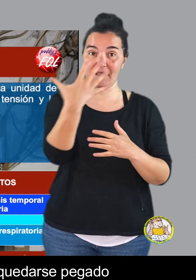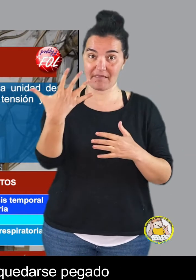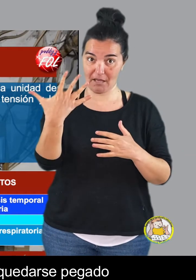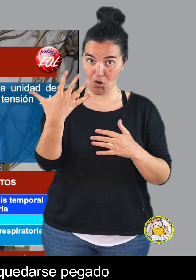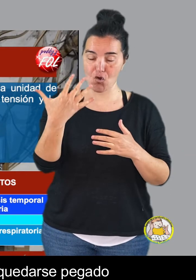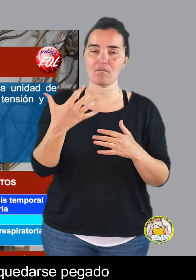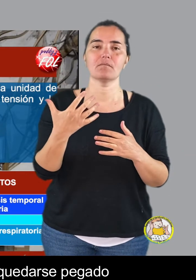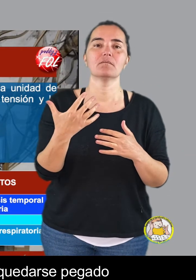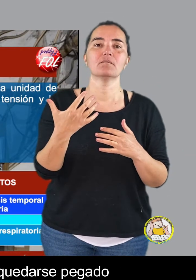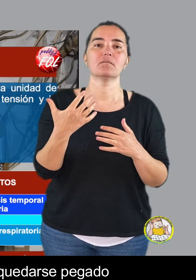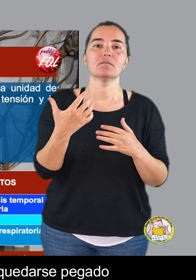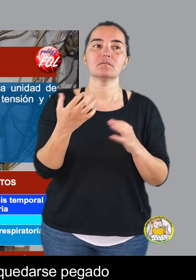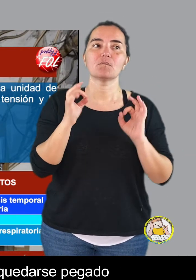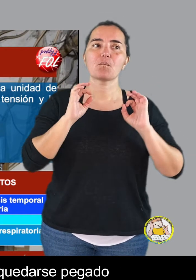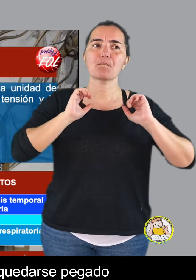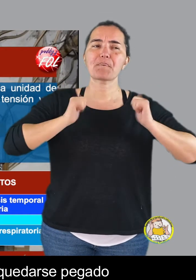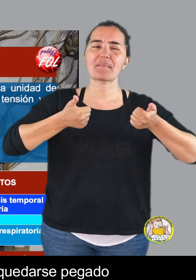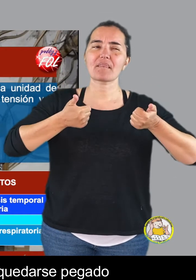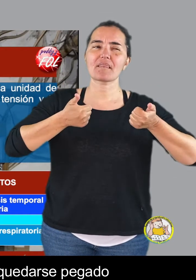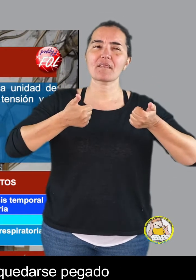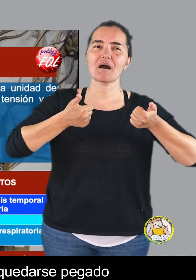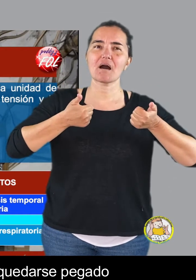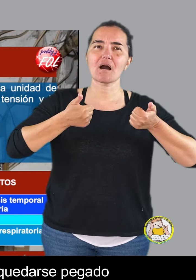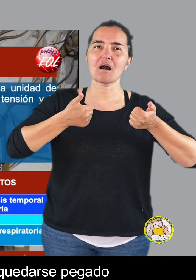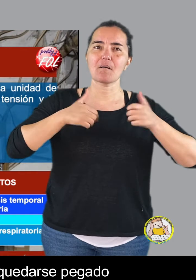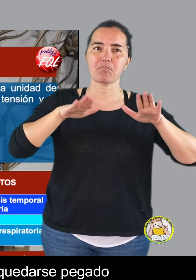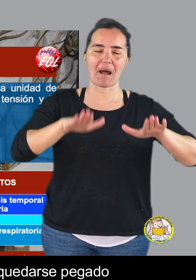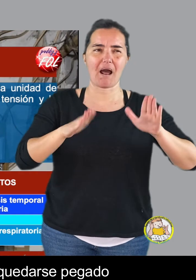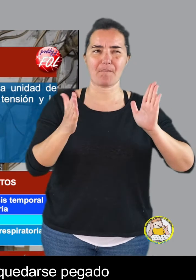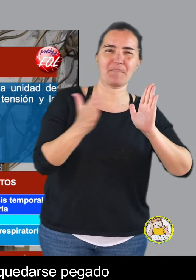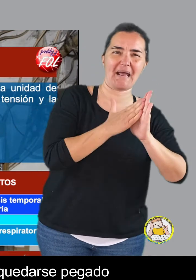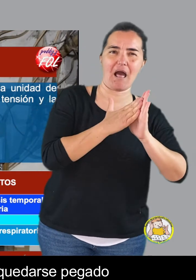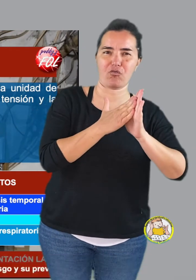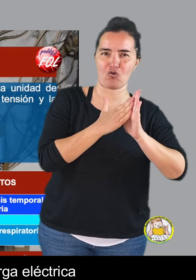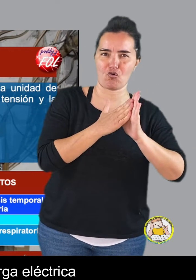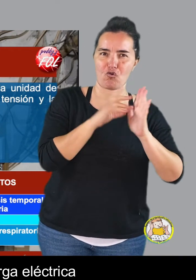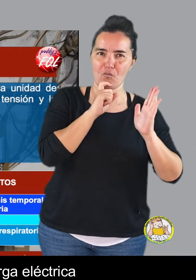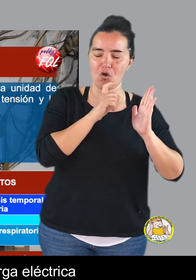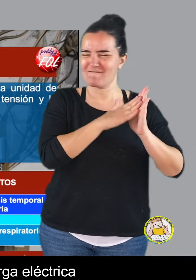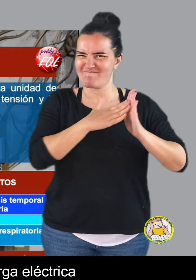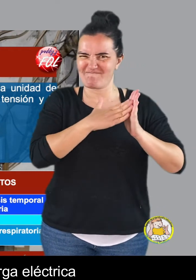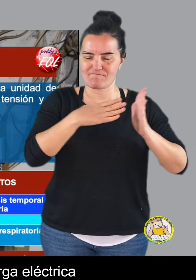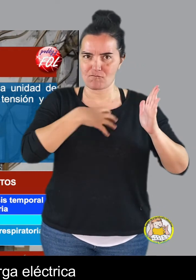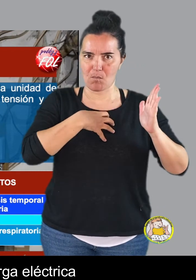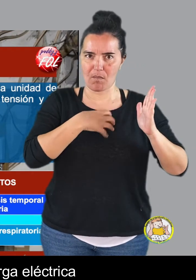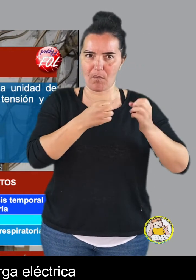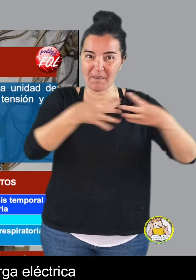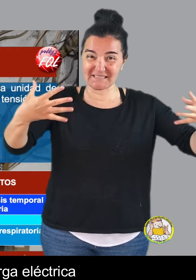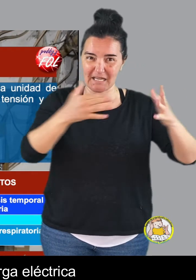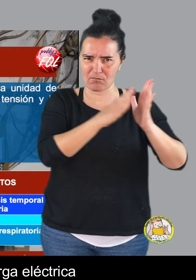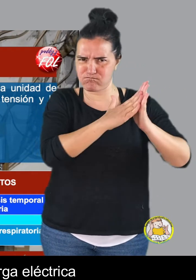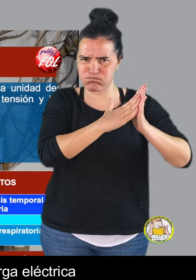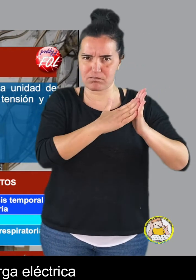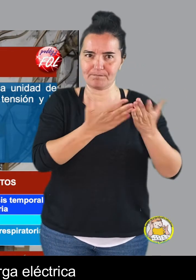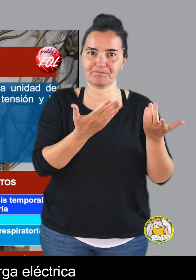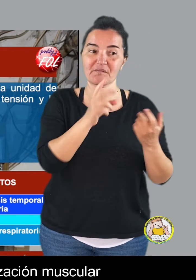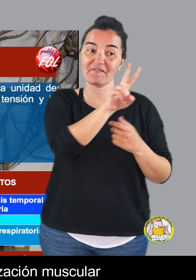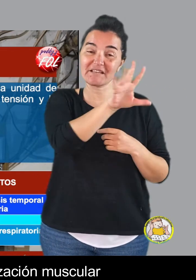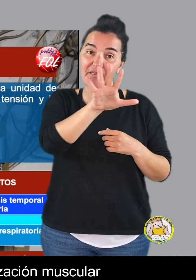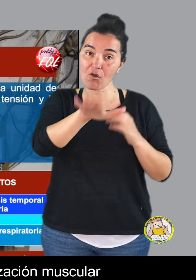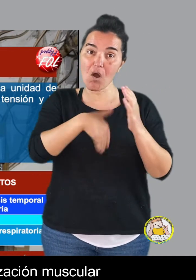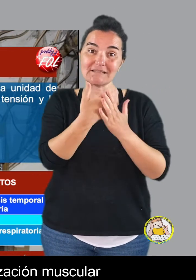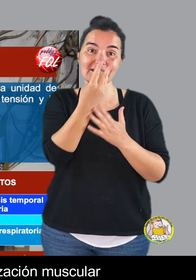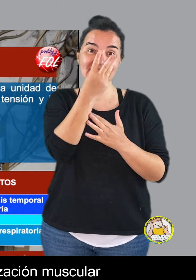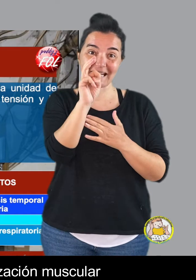a 25 miliamperios aparece el efecto de quedarse pegado y no poder separarse de la descarga eléctrica.